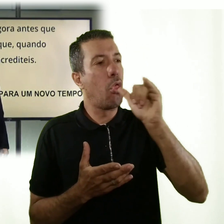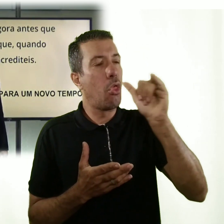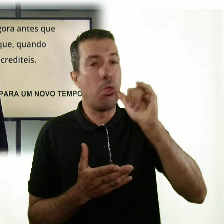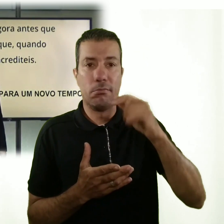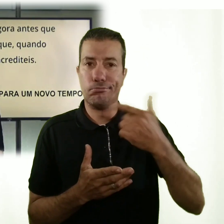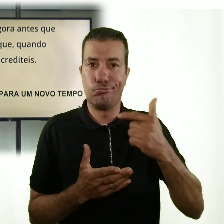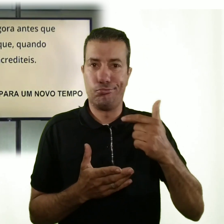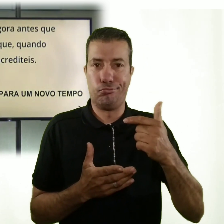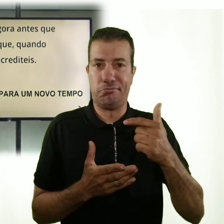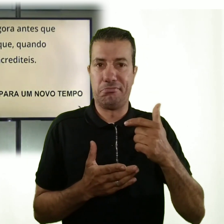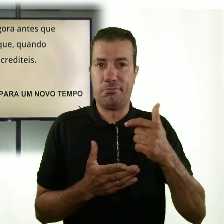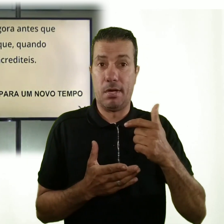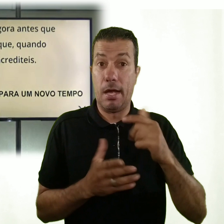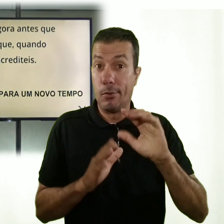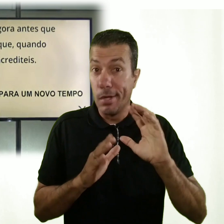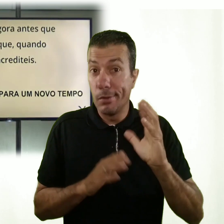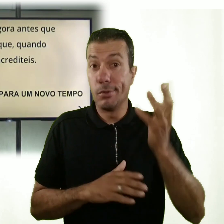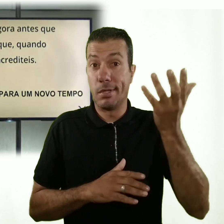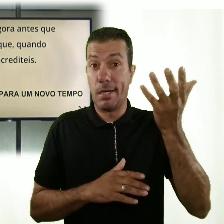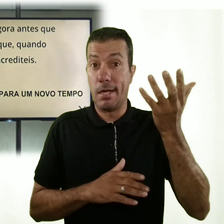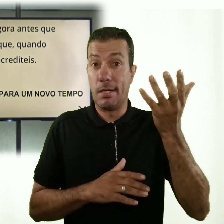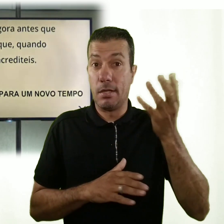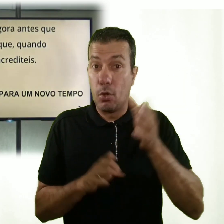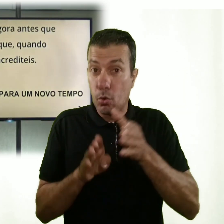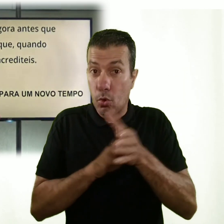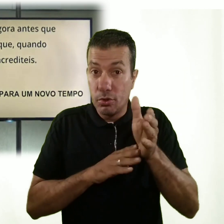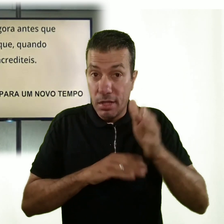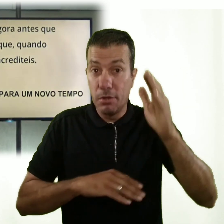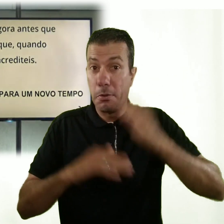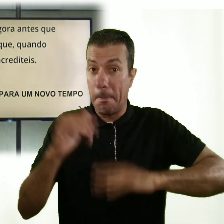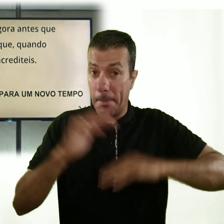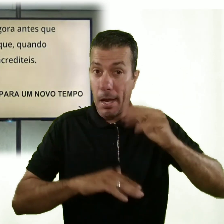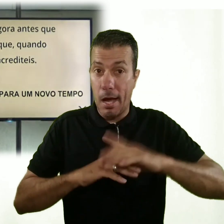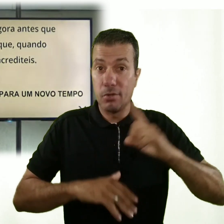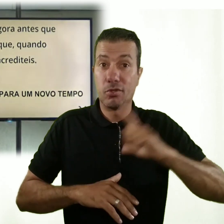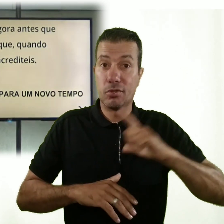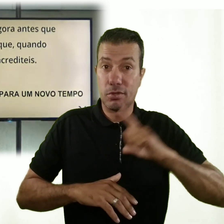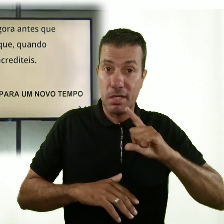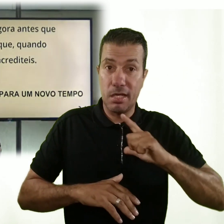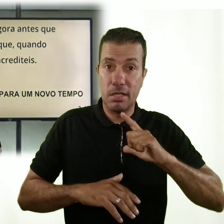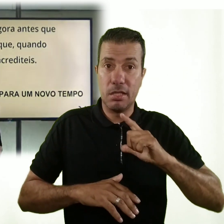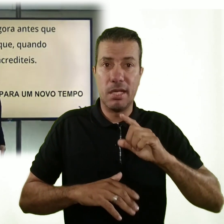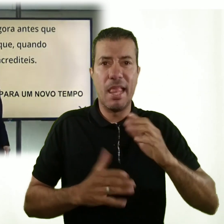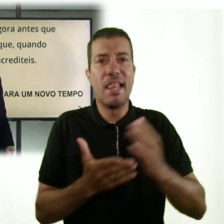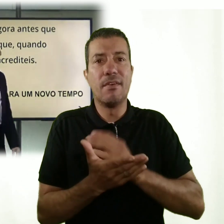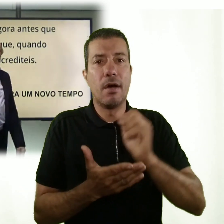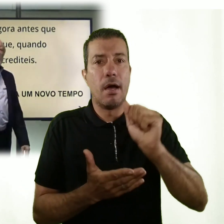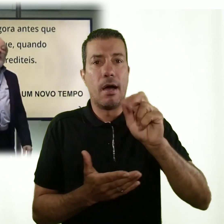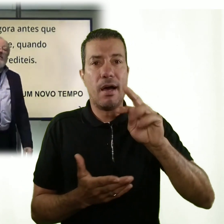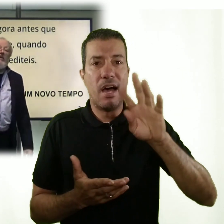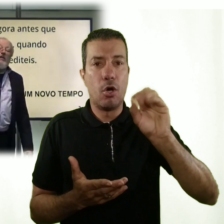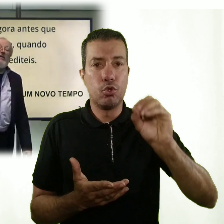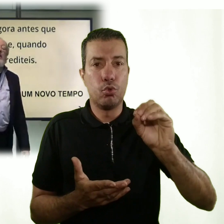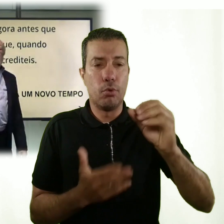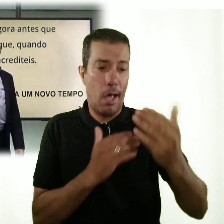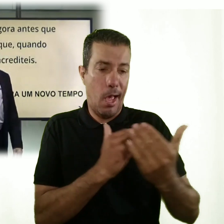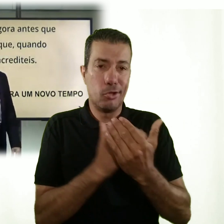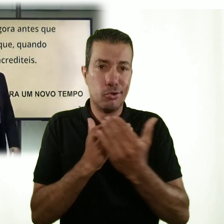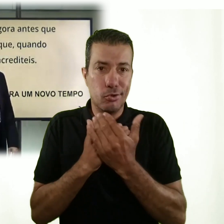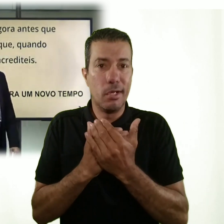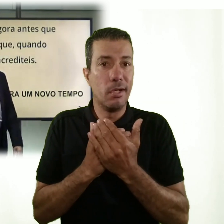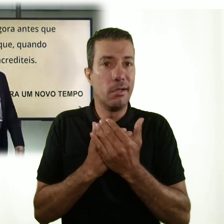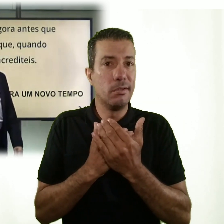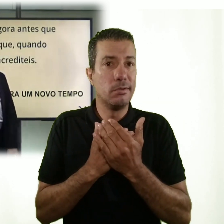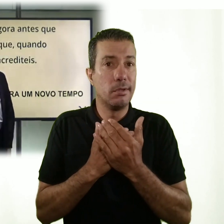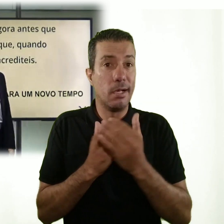deles. Acontece que conselhos práticos também tem nos livros de autoajuda, não é? Mas antecipação de